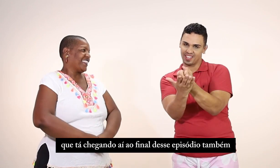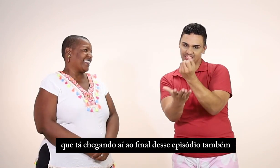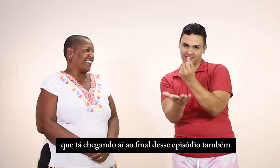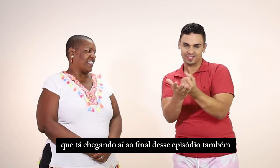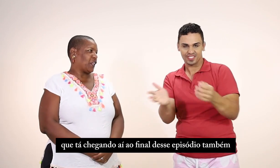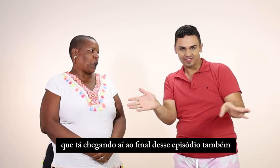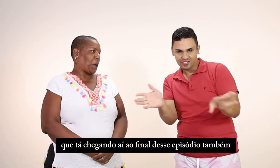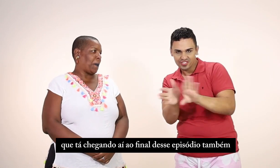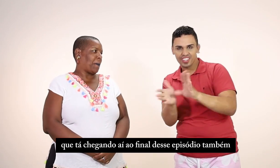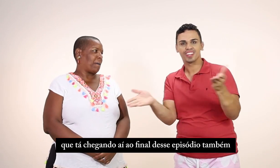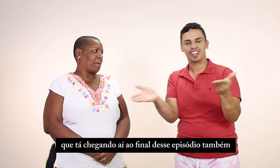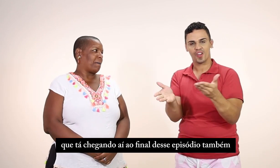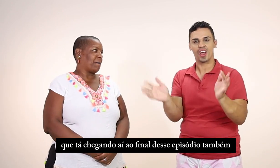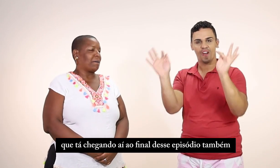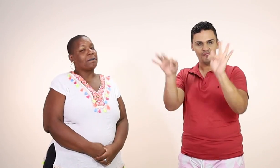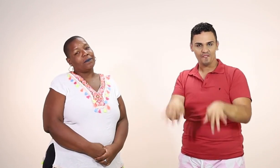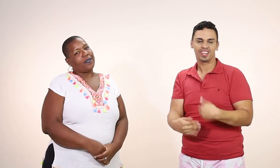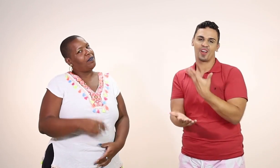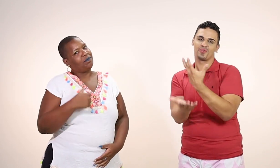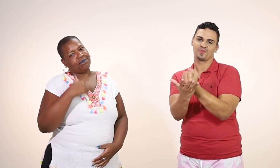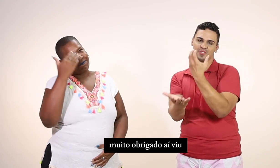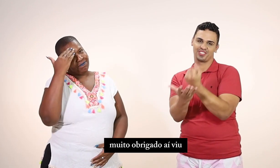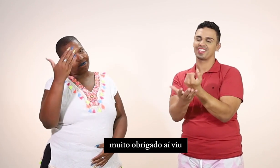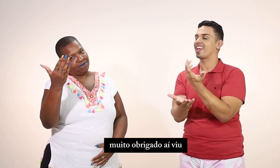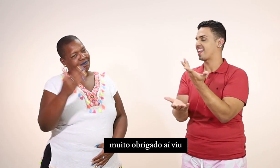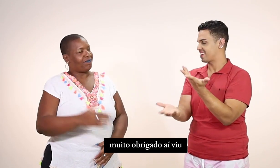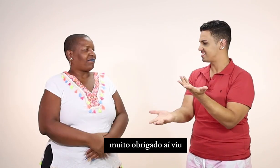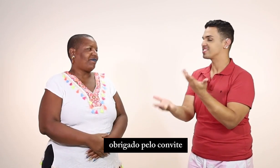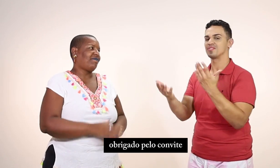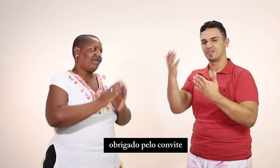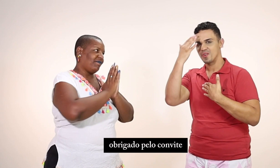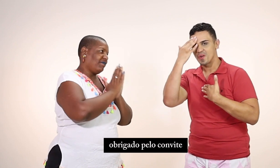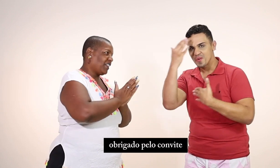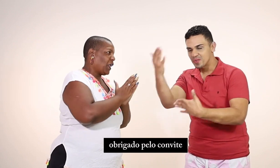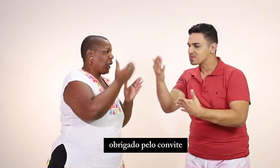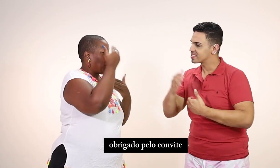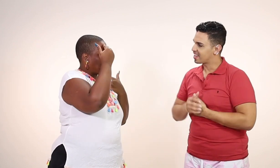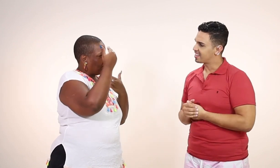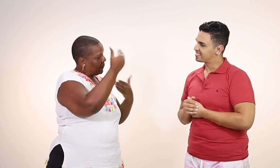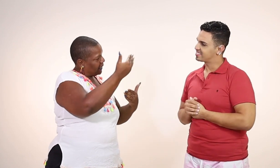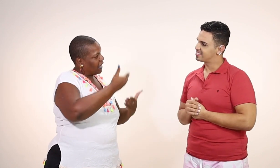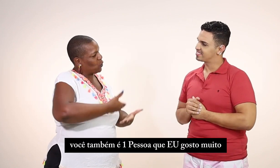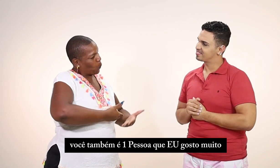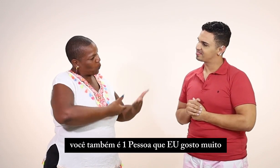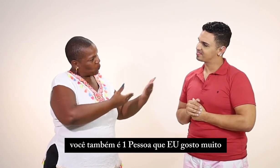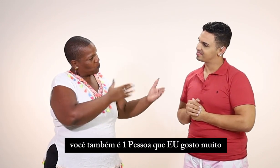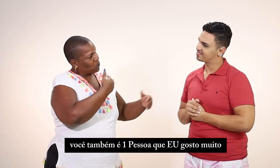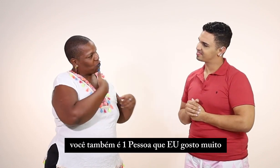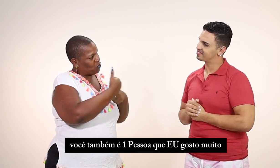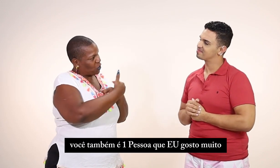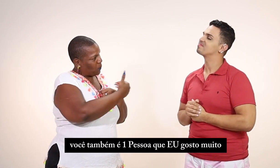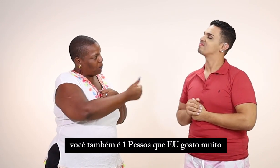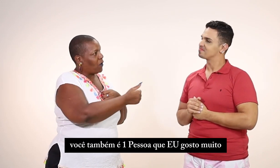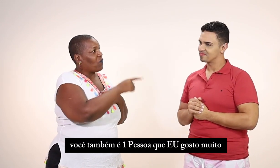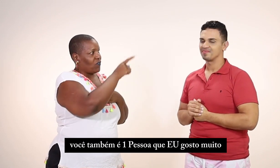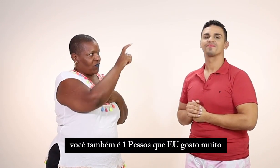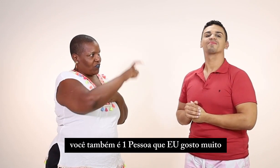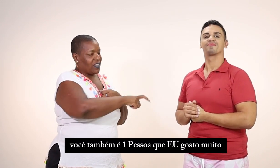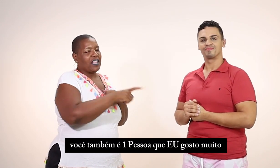chegando aí ao final desse episódio Oh, eu que também. agradeço, Muito Lucão. obrigado aí, viu? Obrigado pelo convite. Você também é uma pessoa que eu